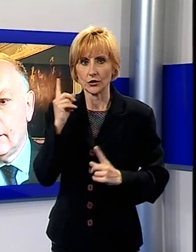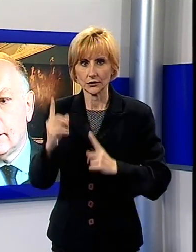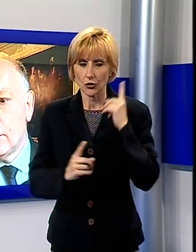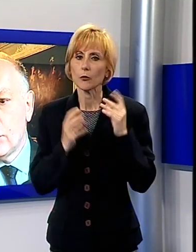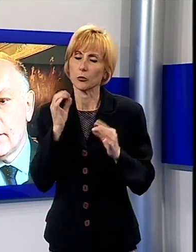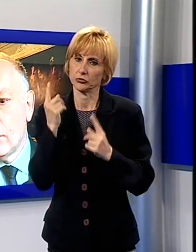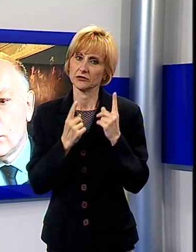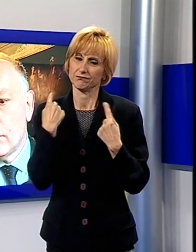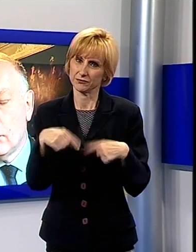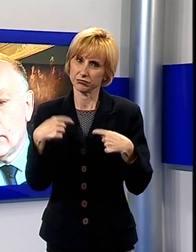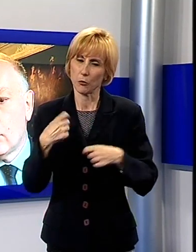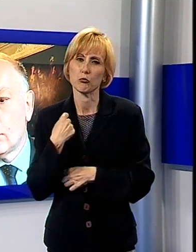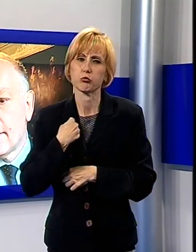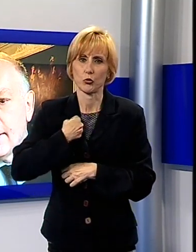è in netta ascesa e di cui vogliamo contrastare